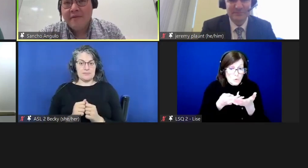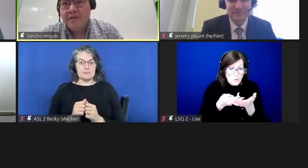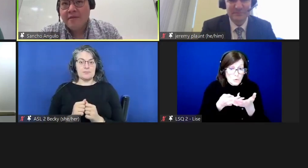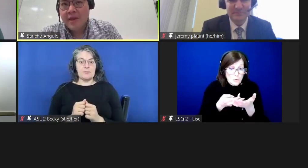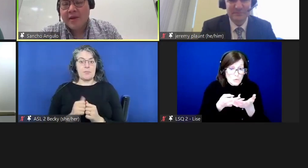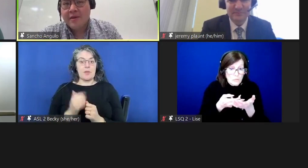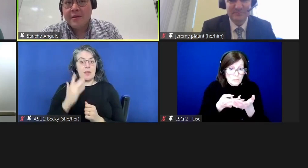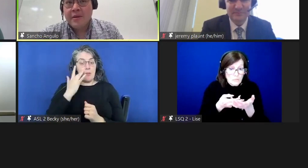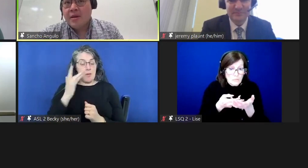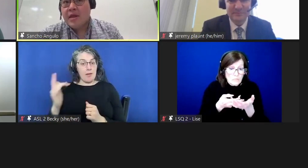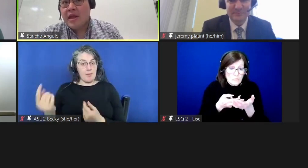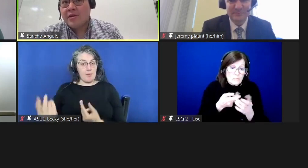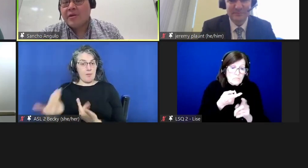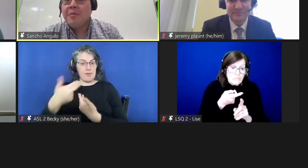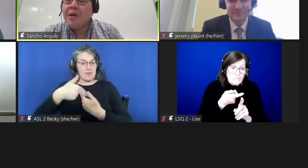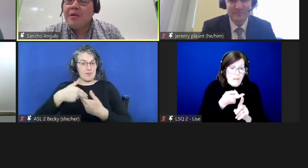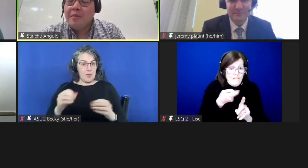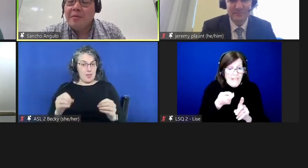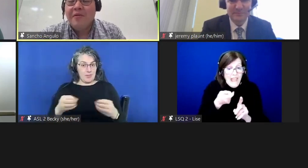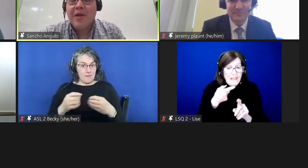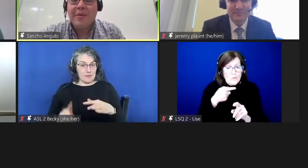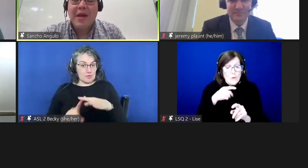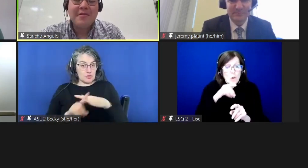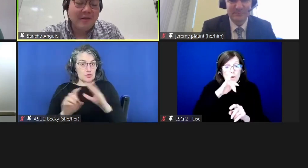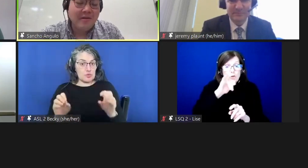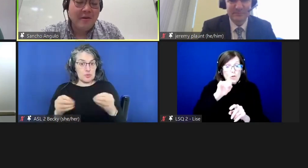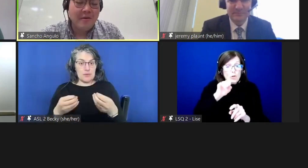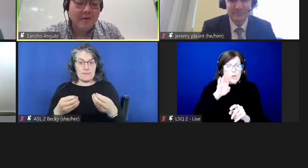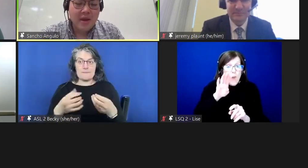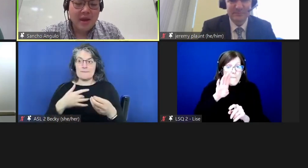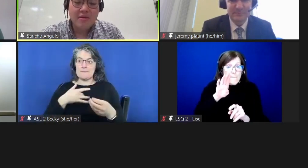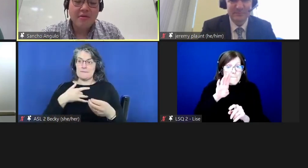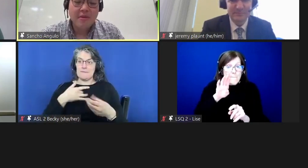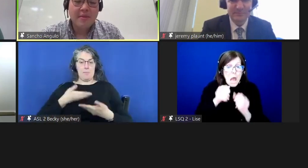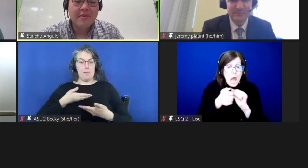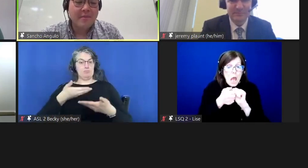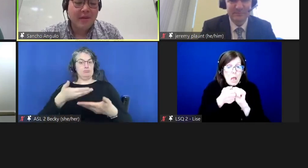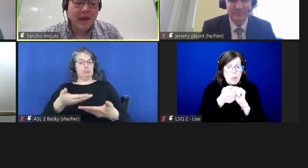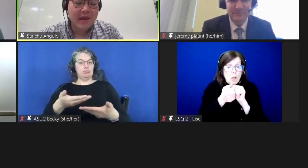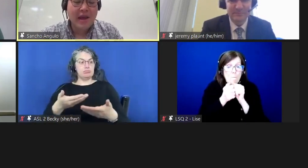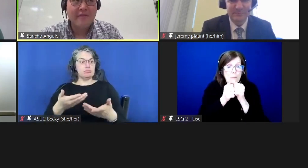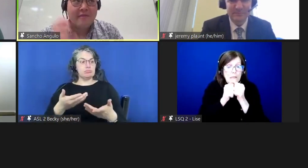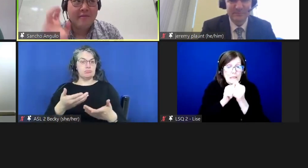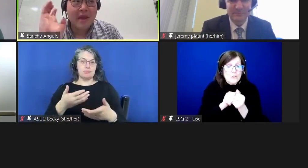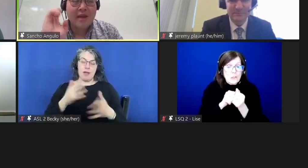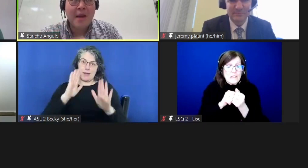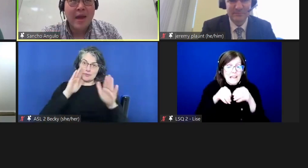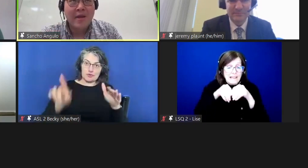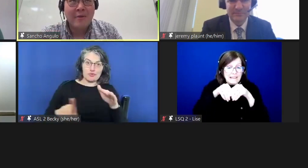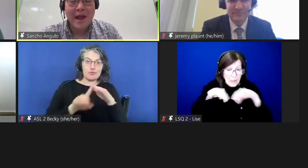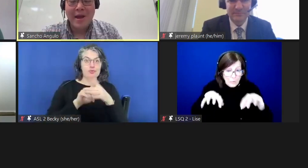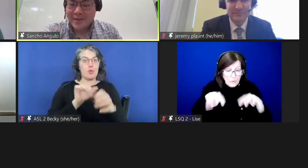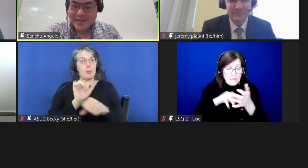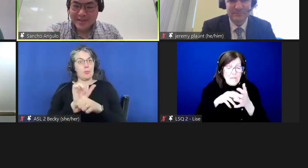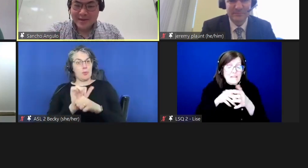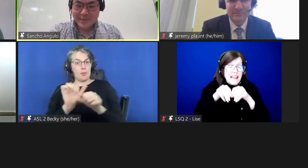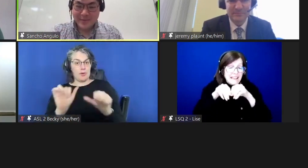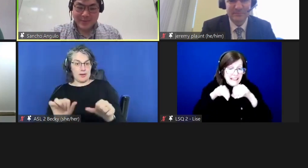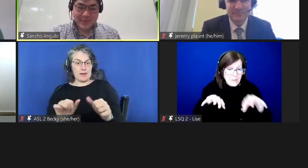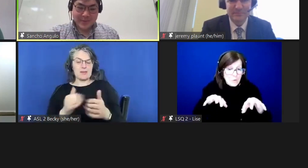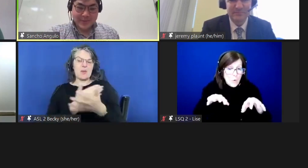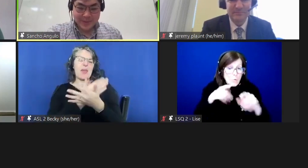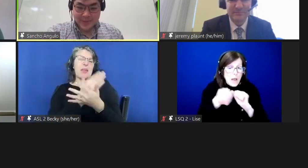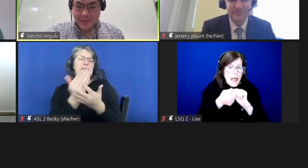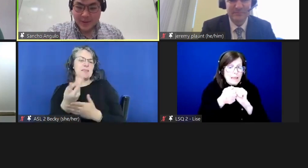à travers le Job Accommodation Network, c'est-à-dire le réseau d'adaptation à l'emploi. Et ça, ce sont les exemples que je peux